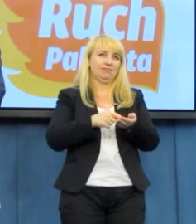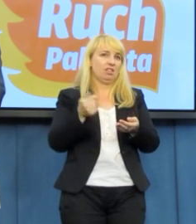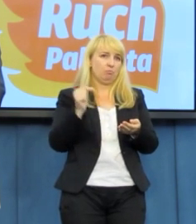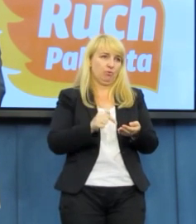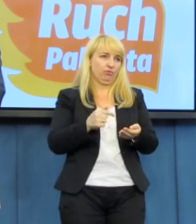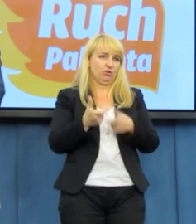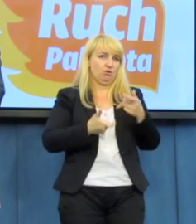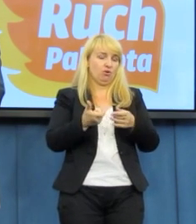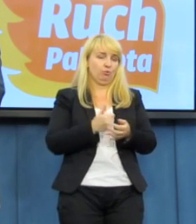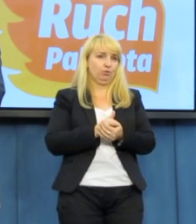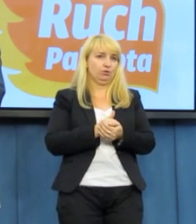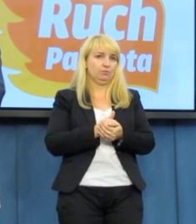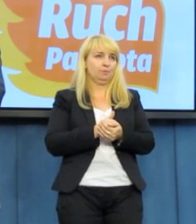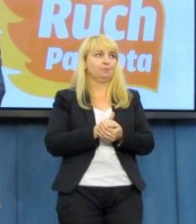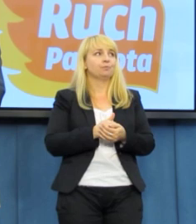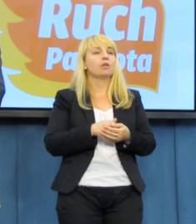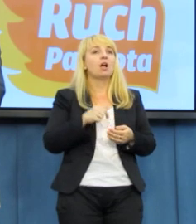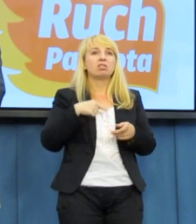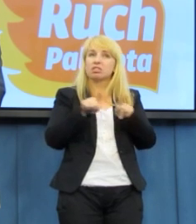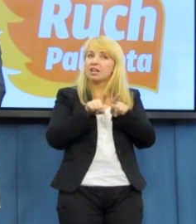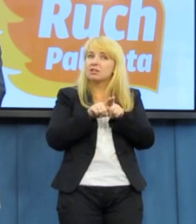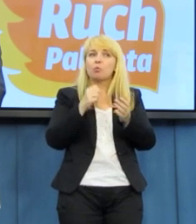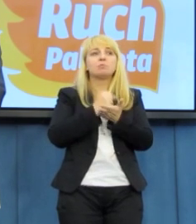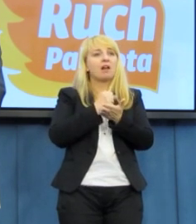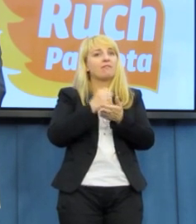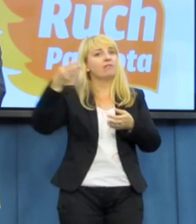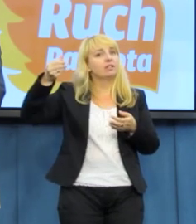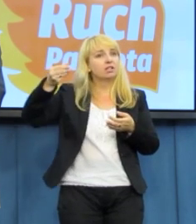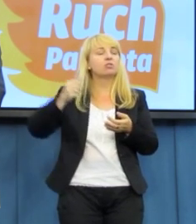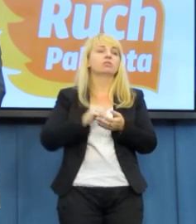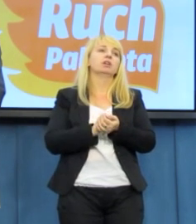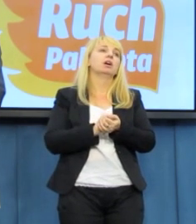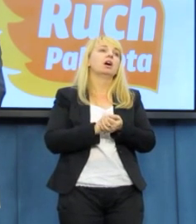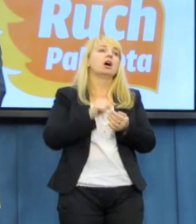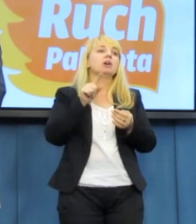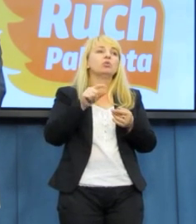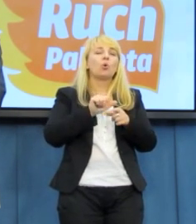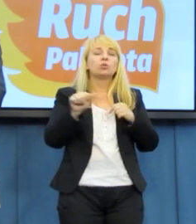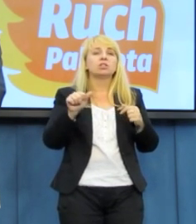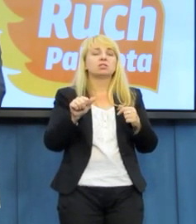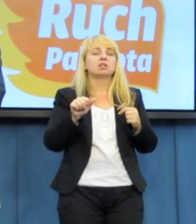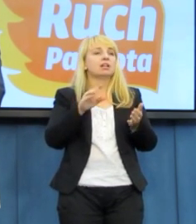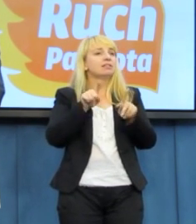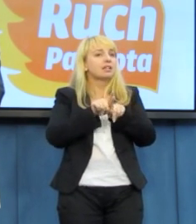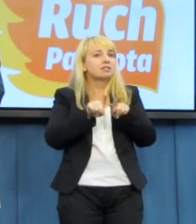Tak, te wszystkie nadużycia, no choćby te finansowe, o których wspominaliśmy, dzieją się, proszę Państwa, w czasie, kiedy na przykład